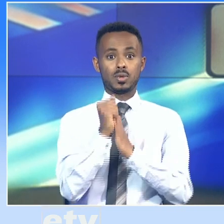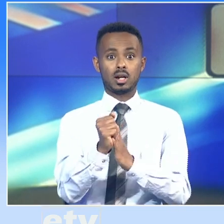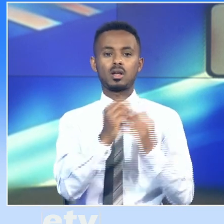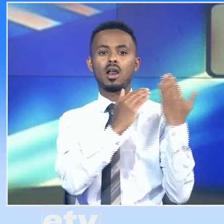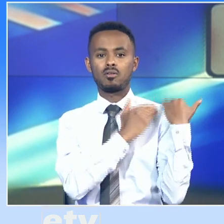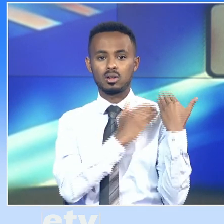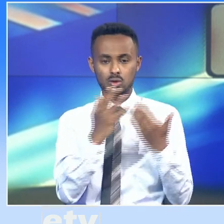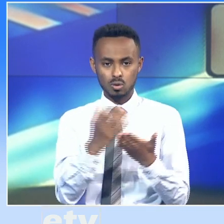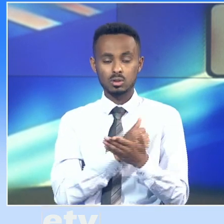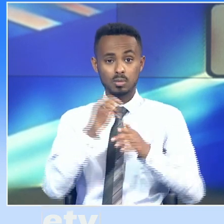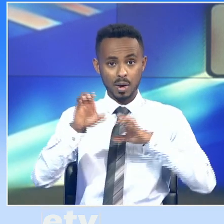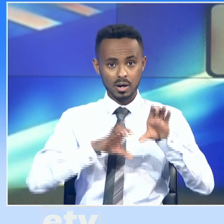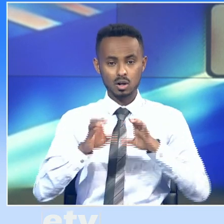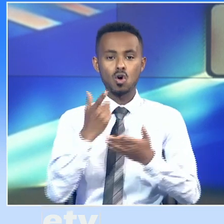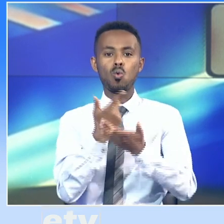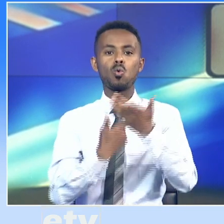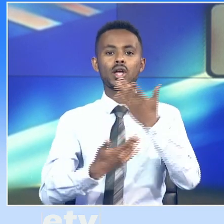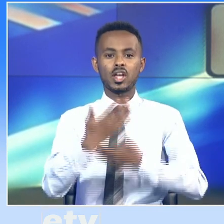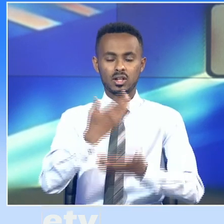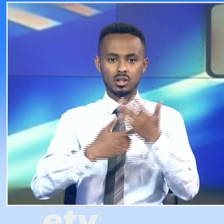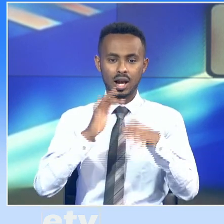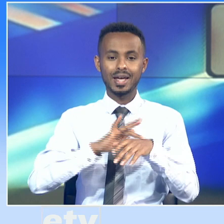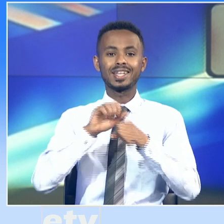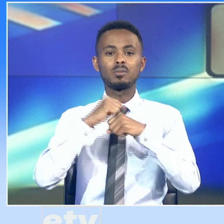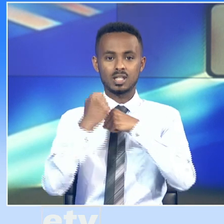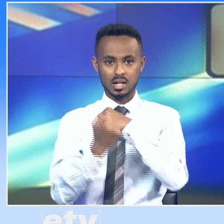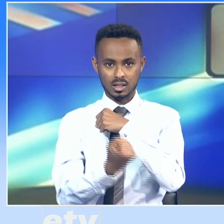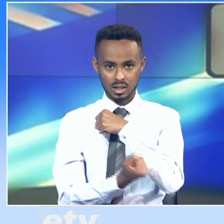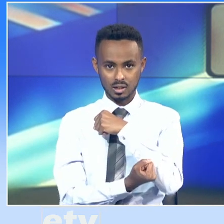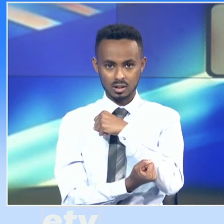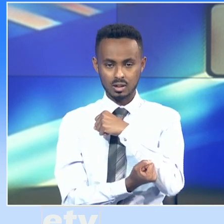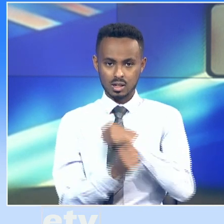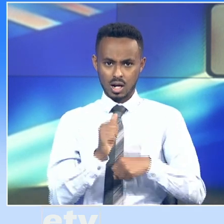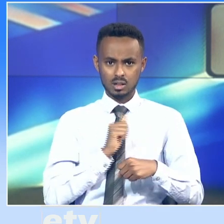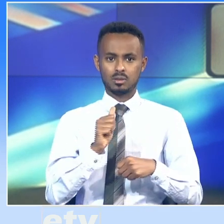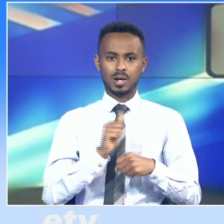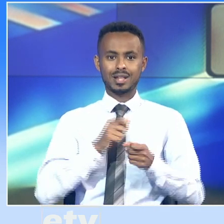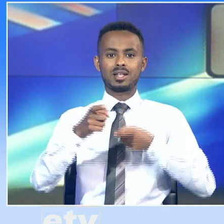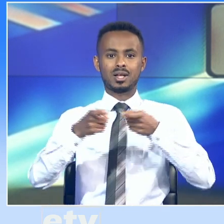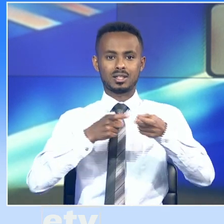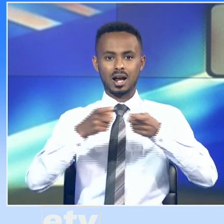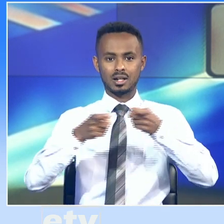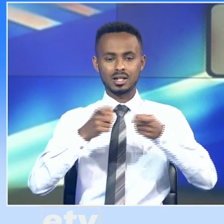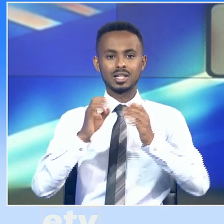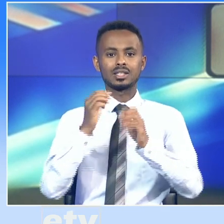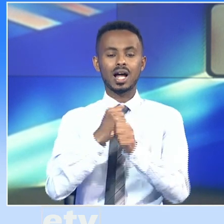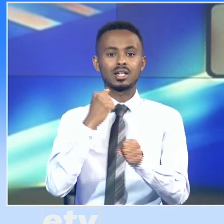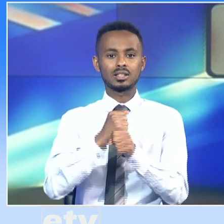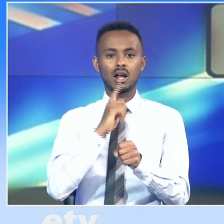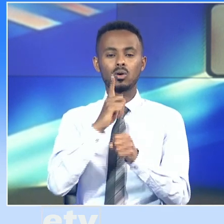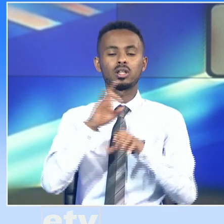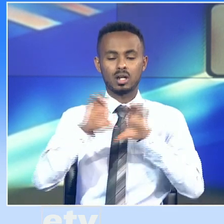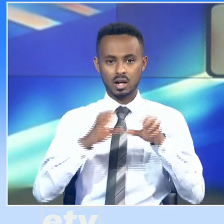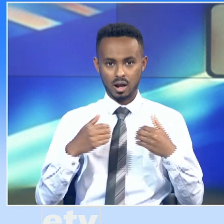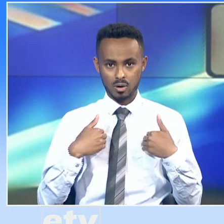ድርሻም እንዲወስድ በማድረግ ውይይት ላይ የተመሰረተ ራስን በራስ የማስተዳደር ስራ እንዲሰራ ነው